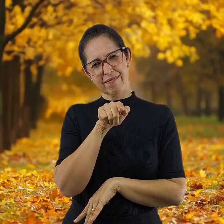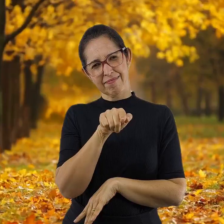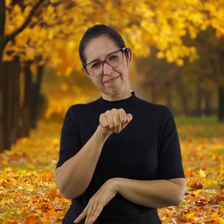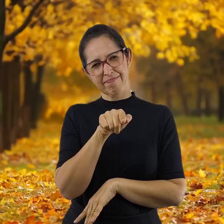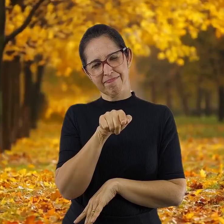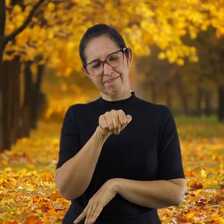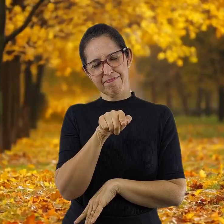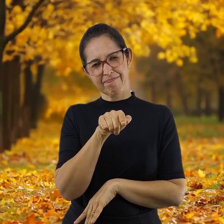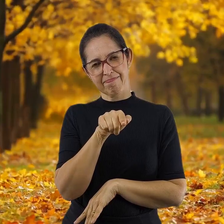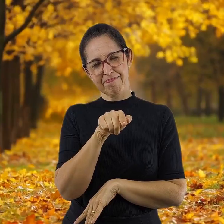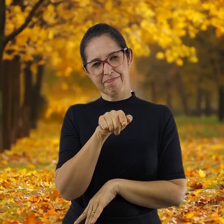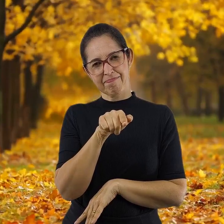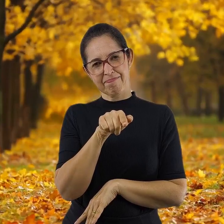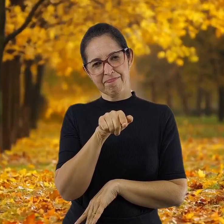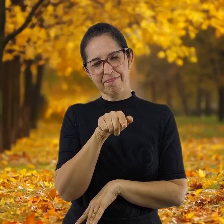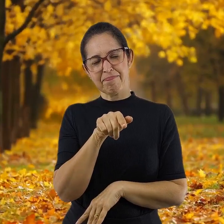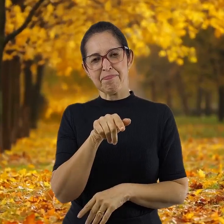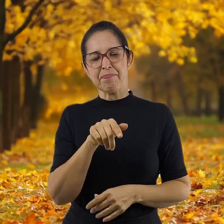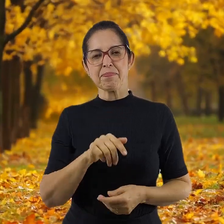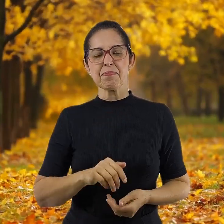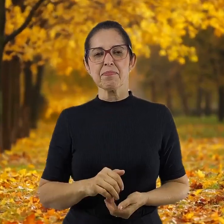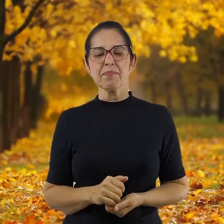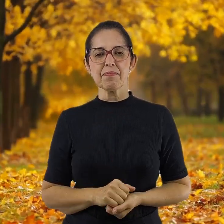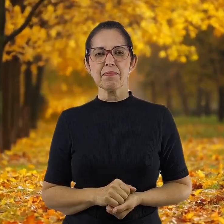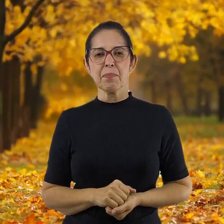isso que estão escorregando.